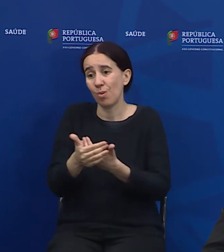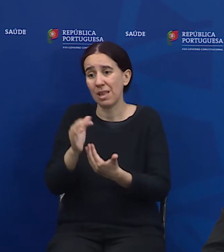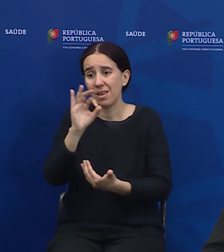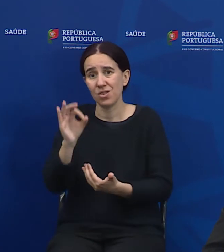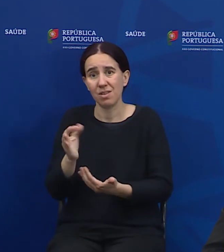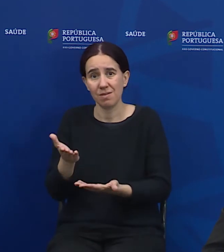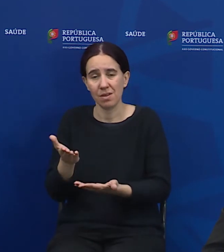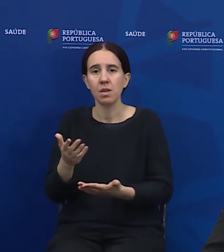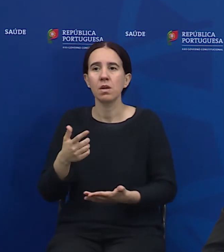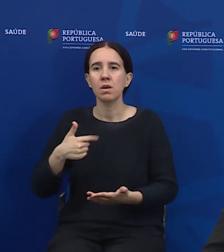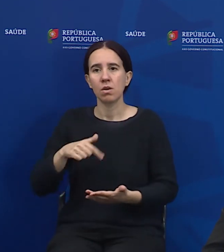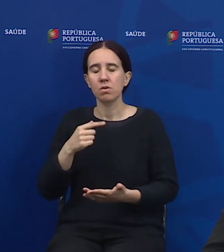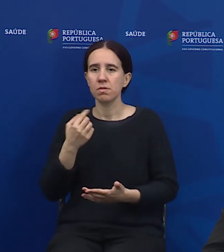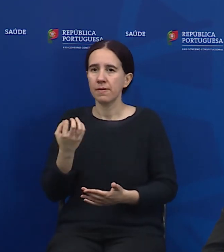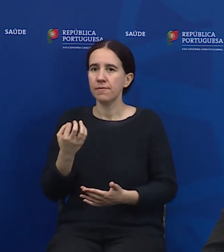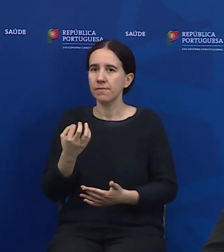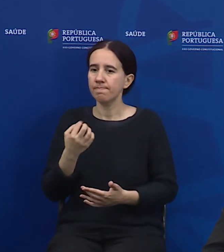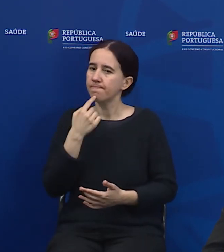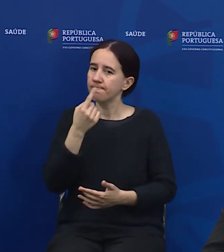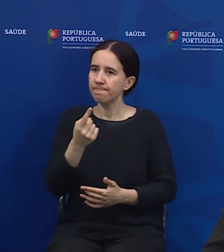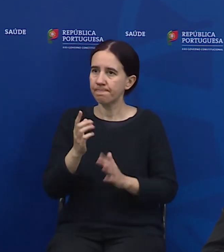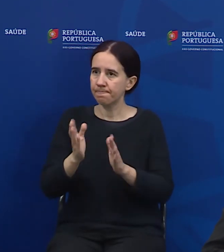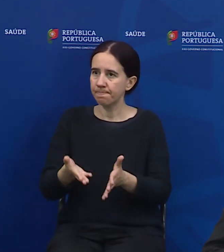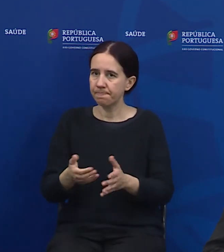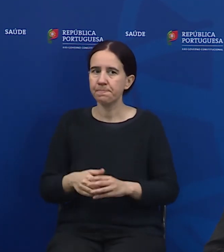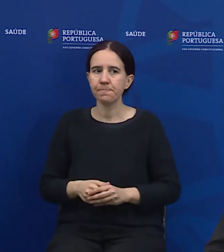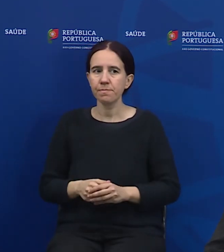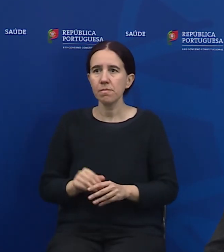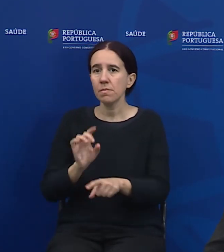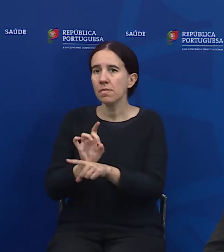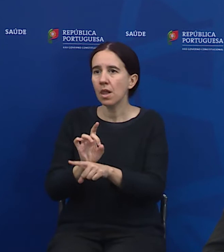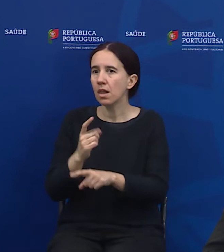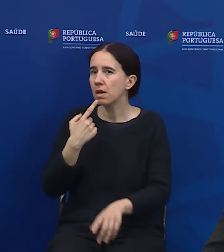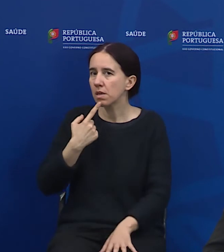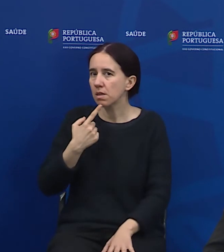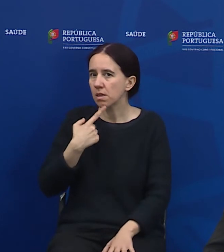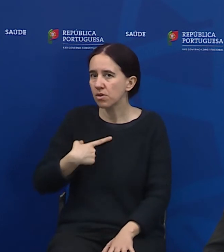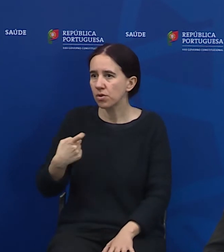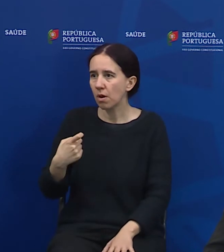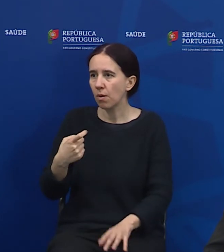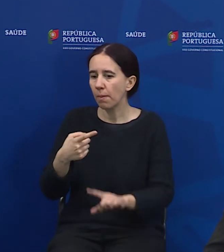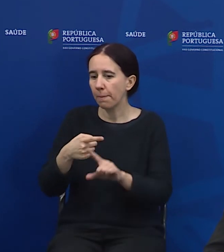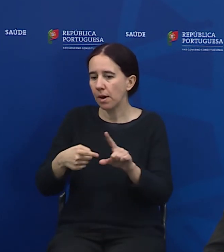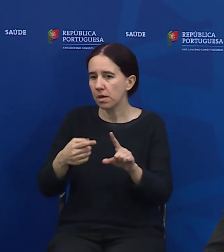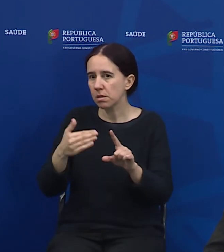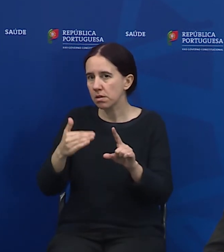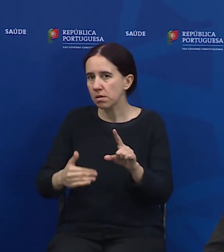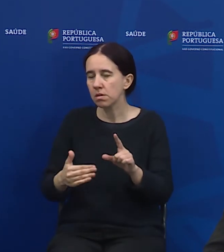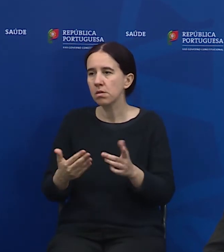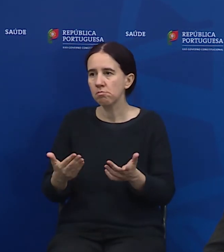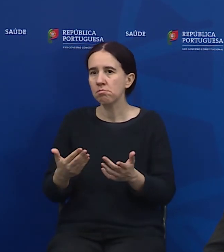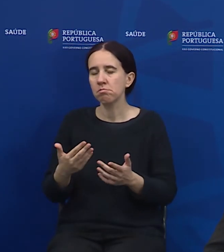mortalidade não queremos deixar também de referir relativamente a restante parte da questão